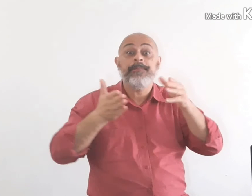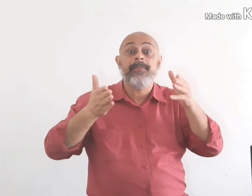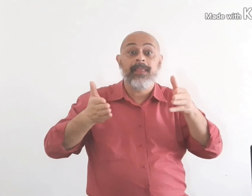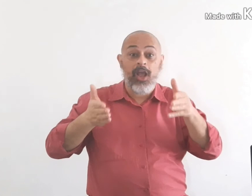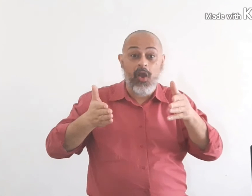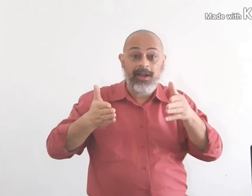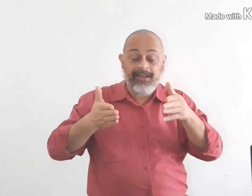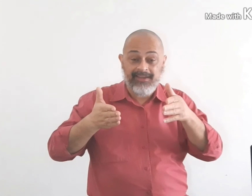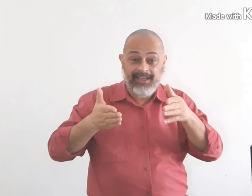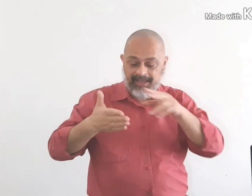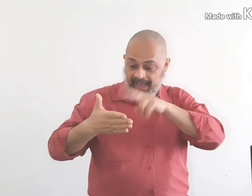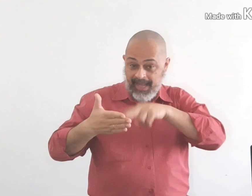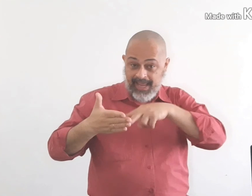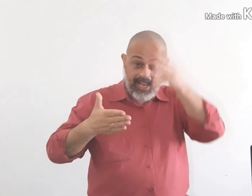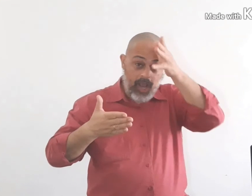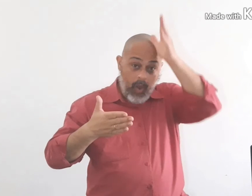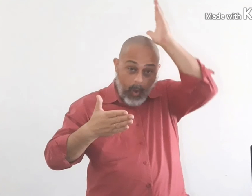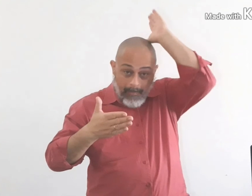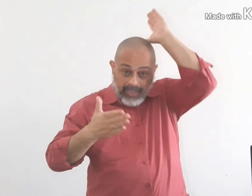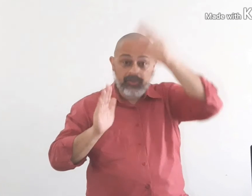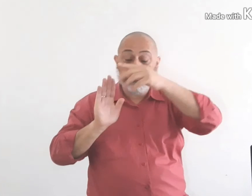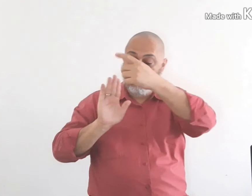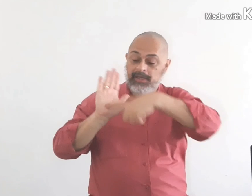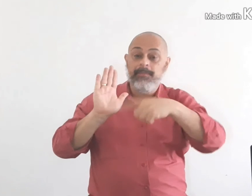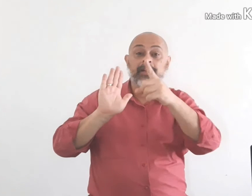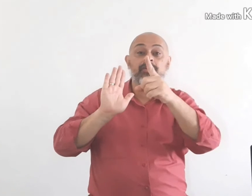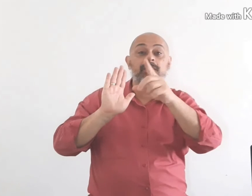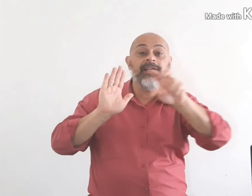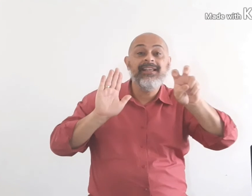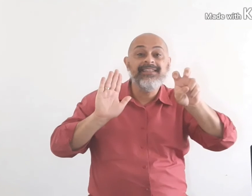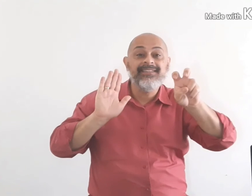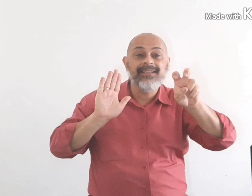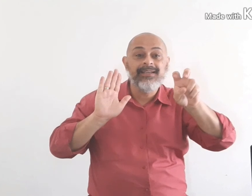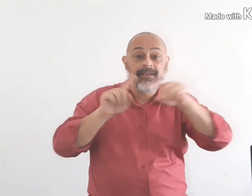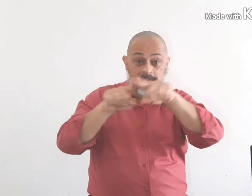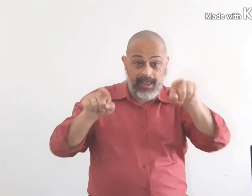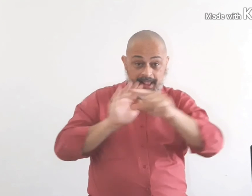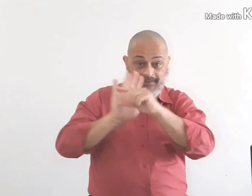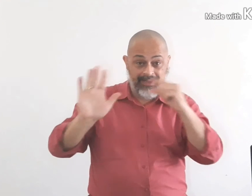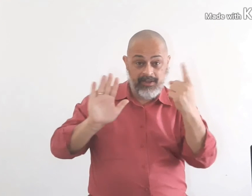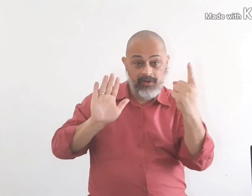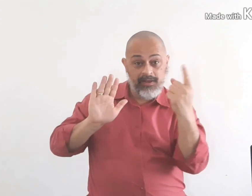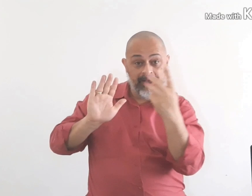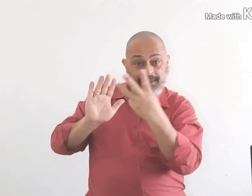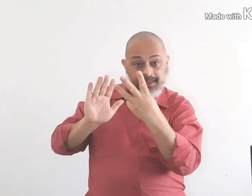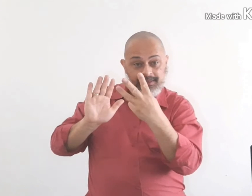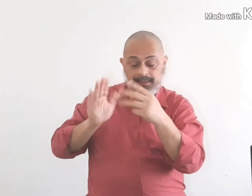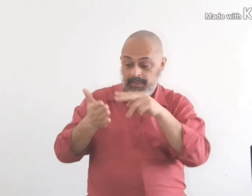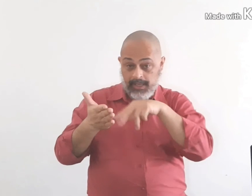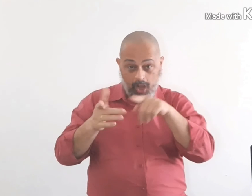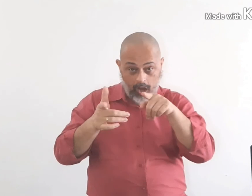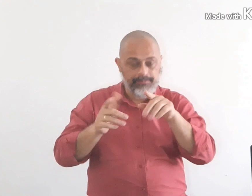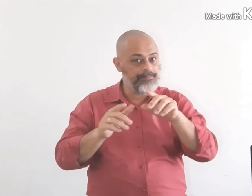lendo Romanos, capítulo 15 para vocês, versículo 13. E o Deus